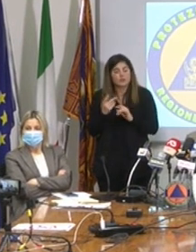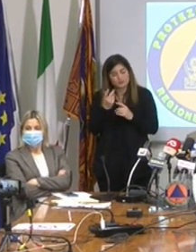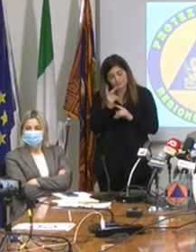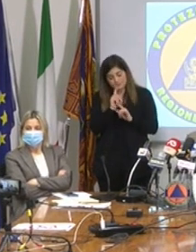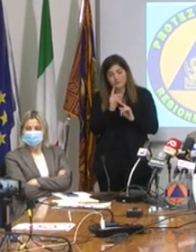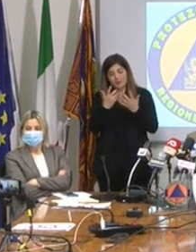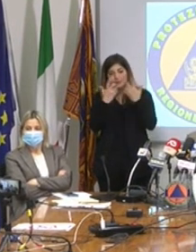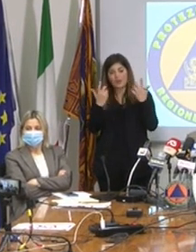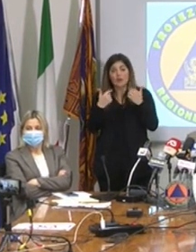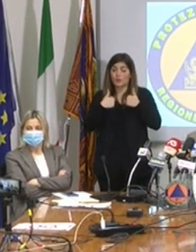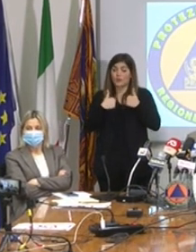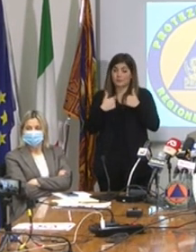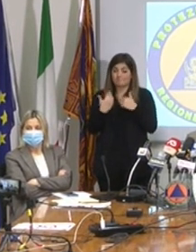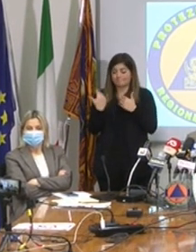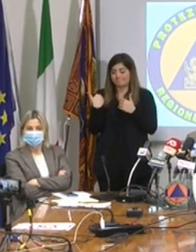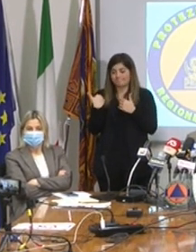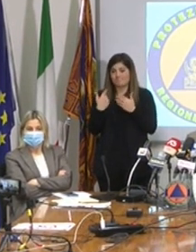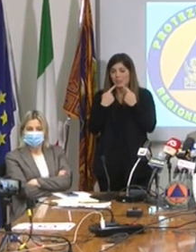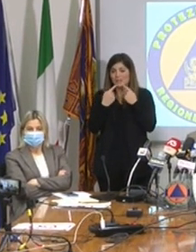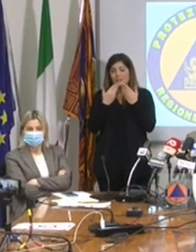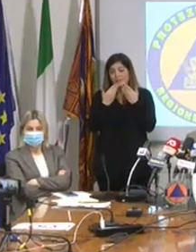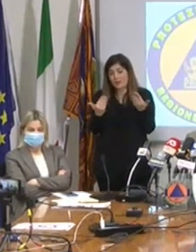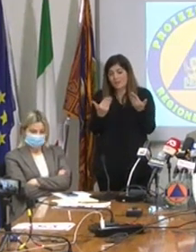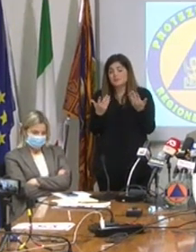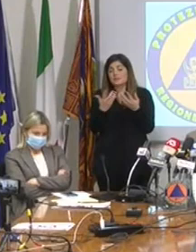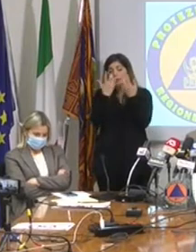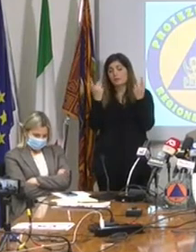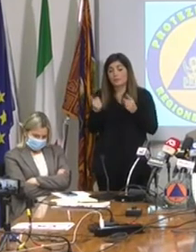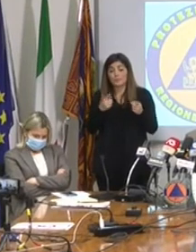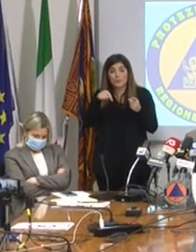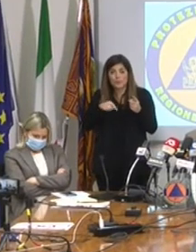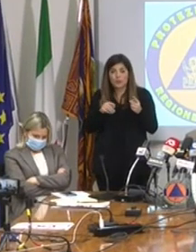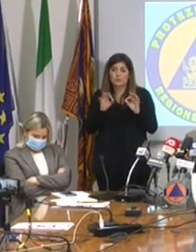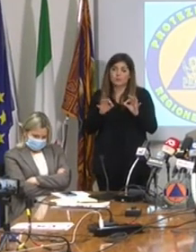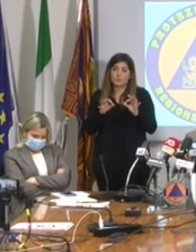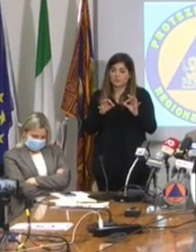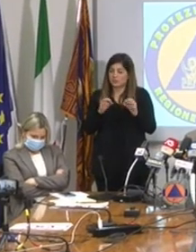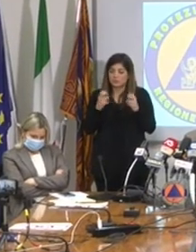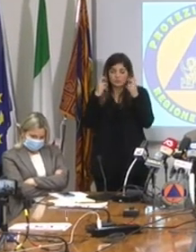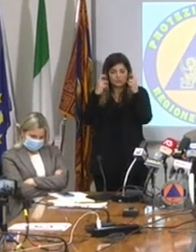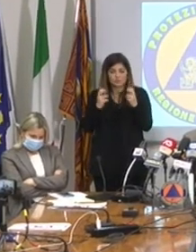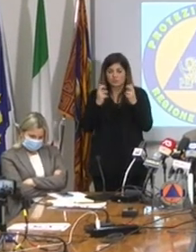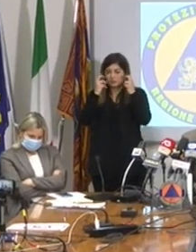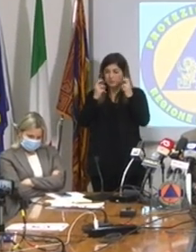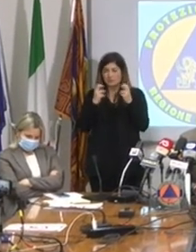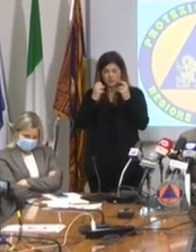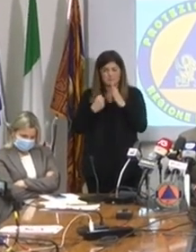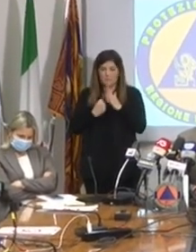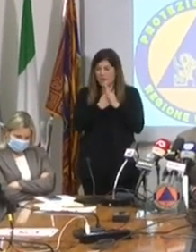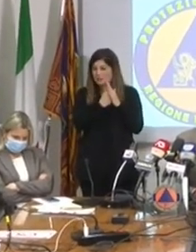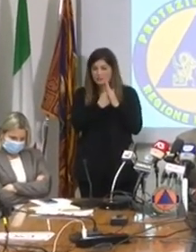sono momenti nei quali si va sotto pressione. E purtroppo è così. Lo è anche quando la